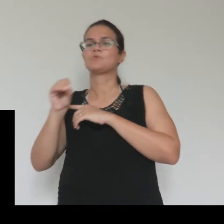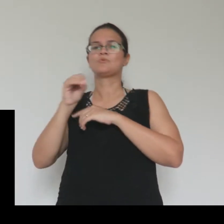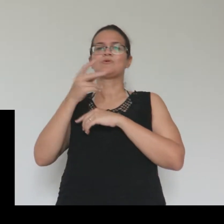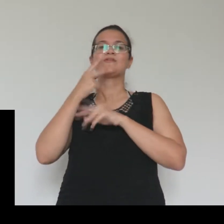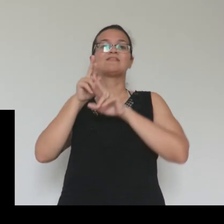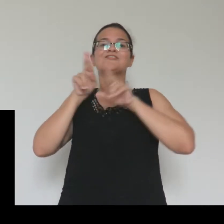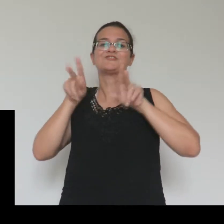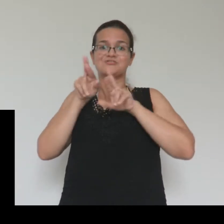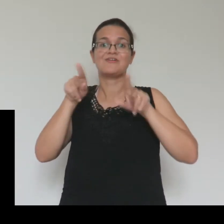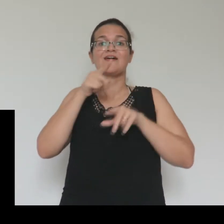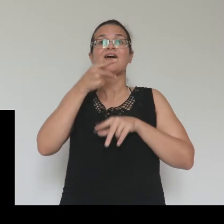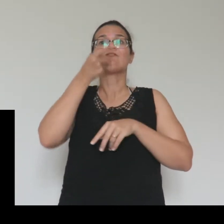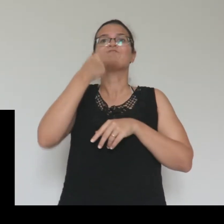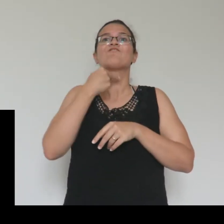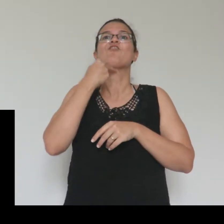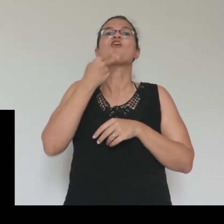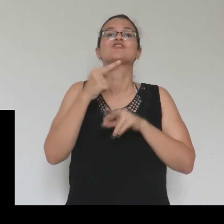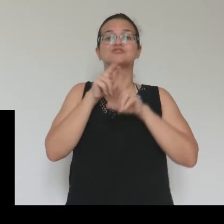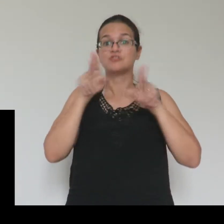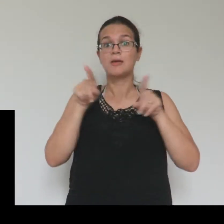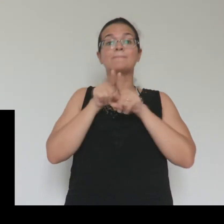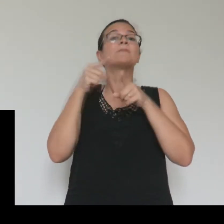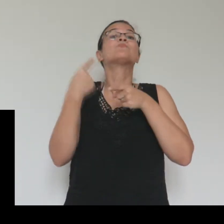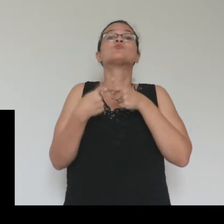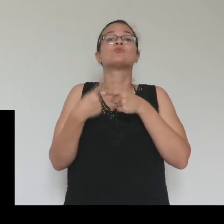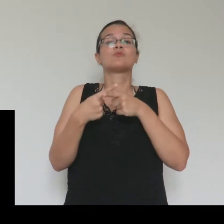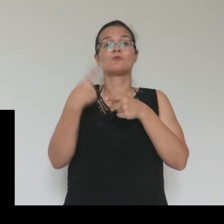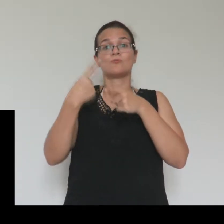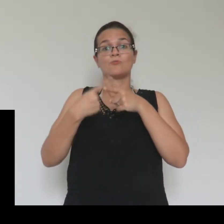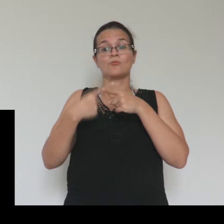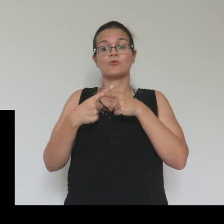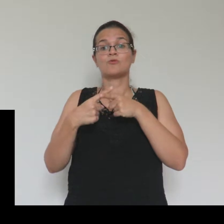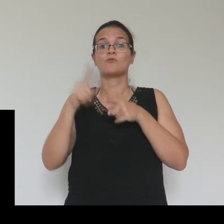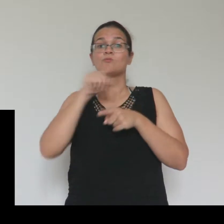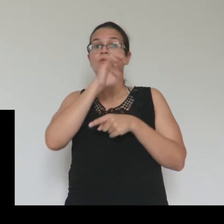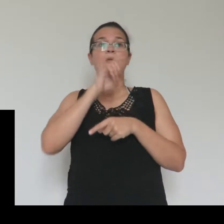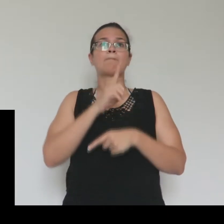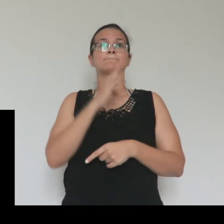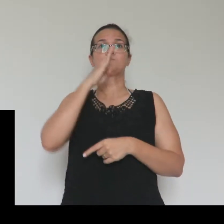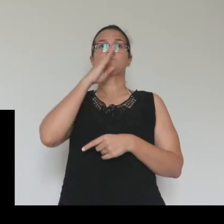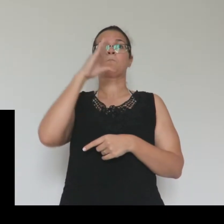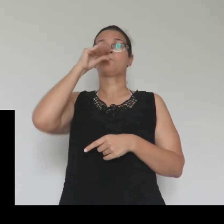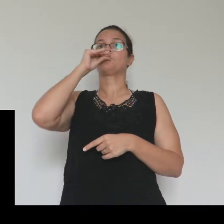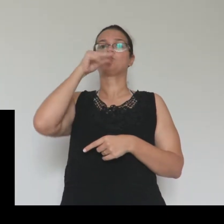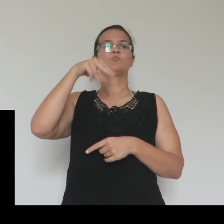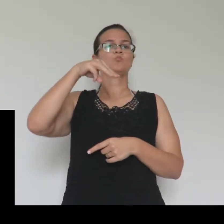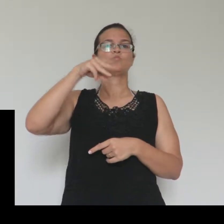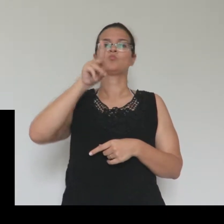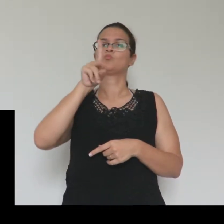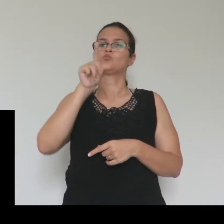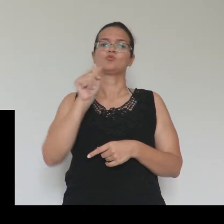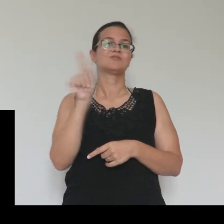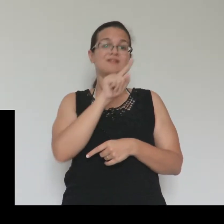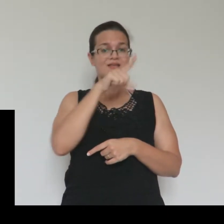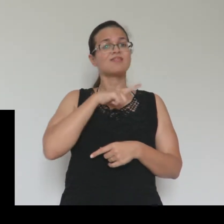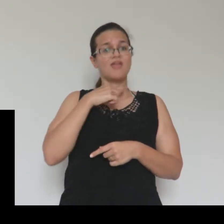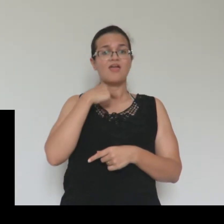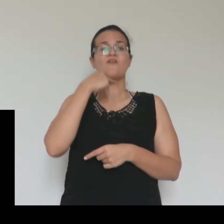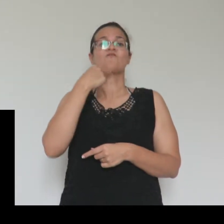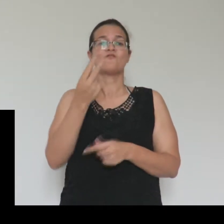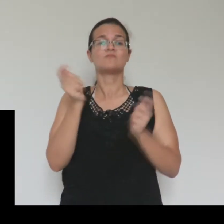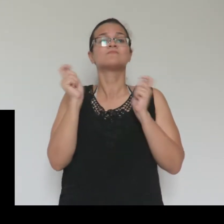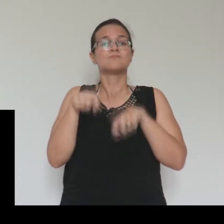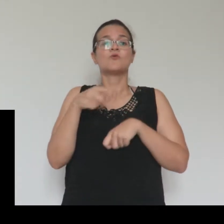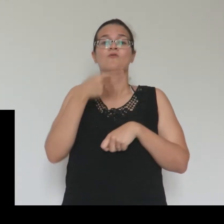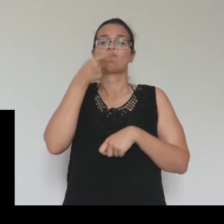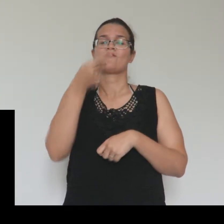que ela fala. Mas o porquê? Não é porque ela é muda. Aí foi provado, né, que ela consegue falar o meu